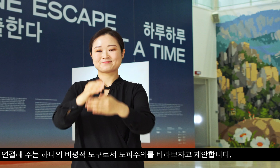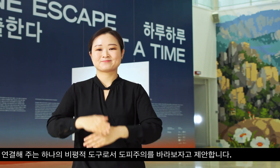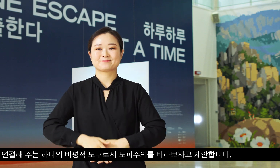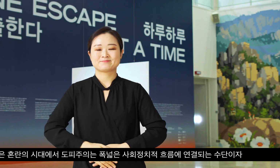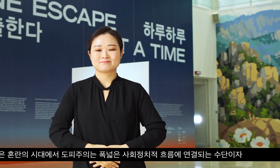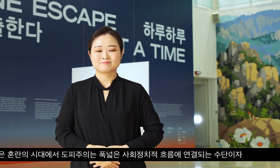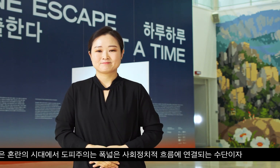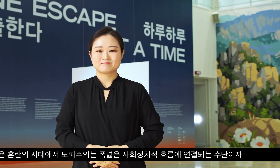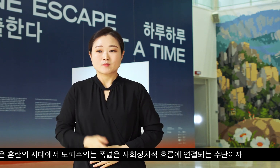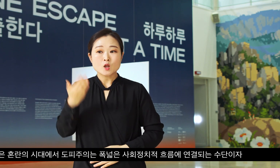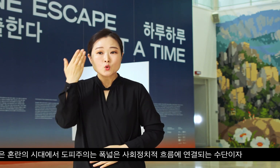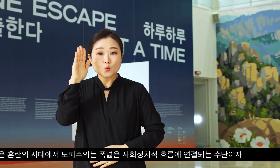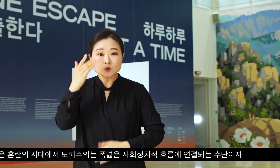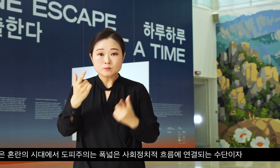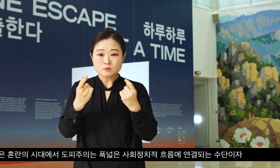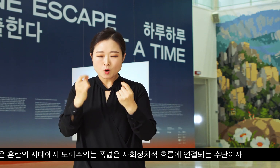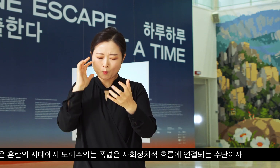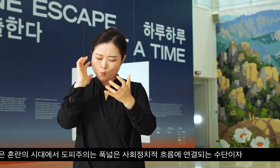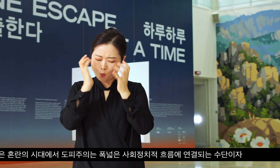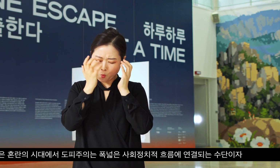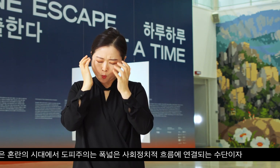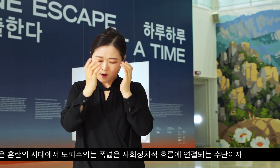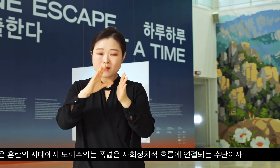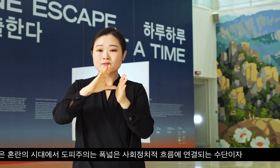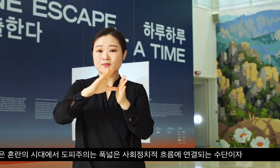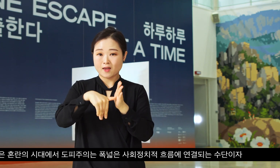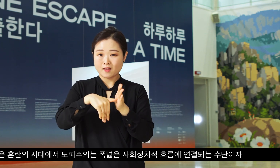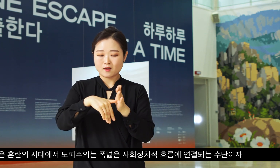오늘과 같은 혼란의 시대에서 도피주의는